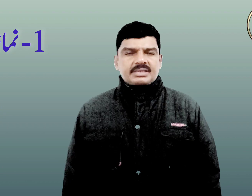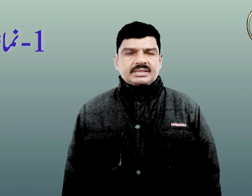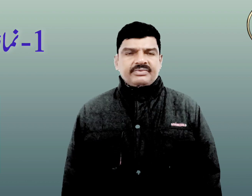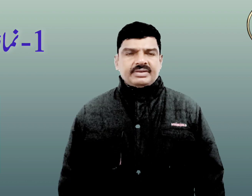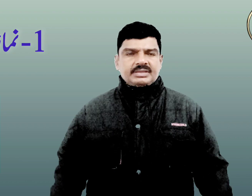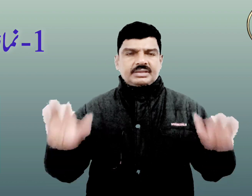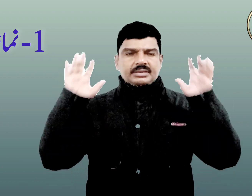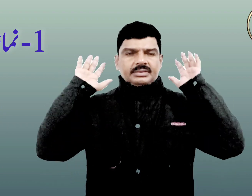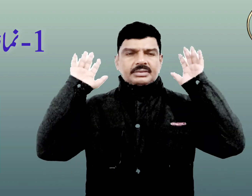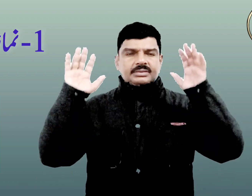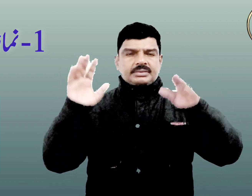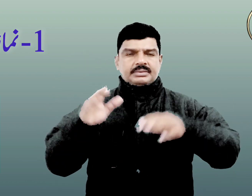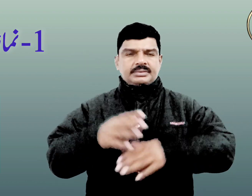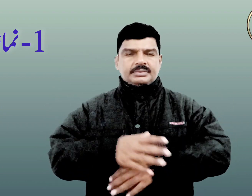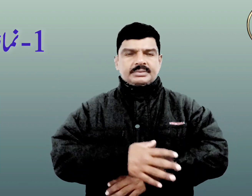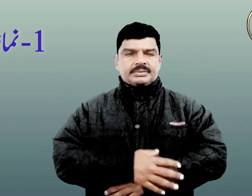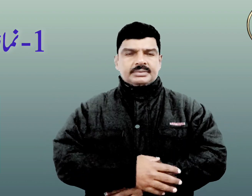नमाज फजर।